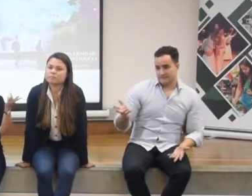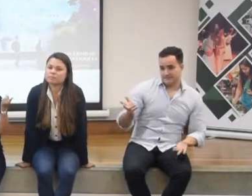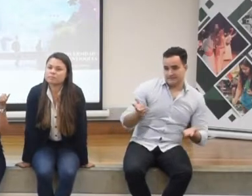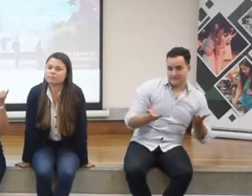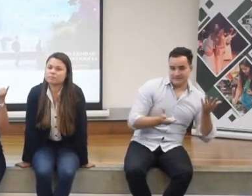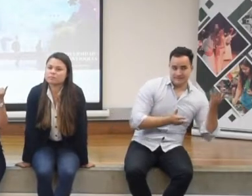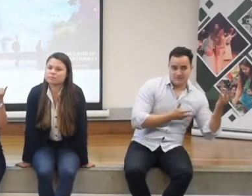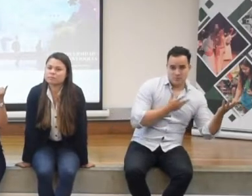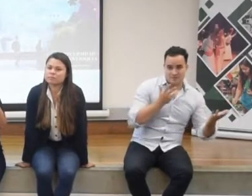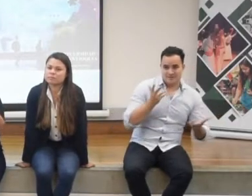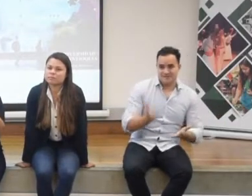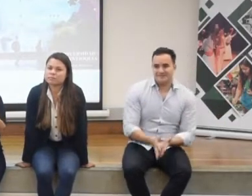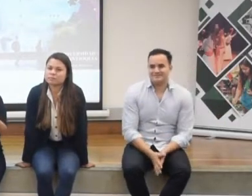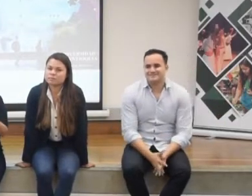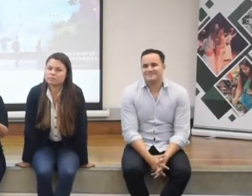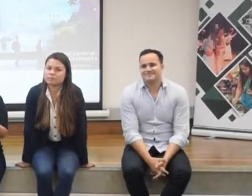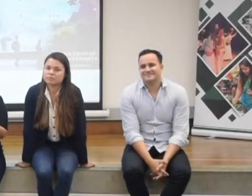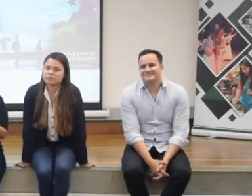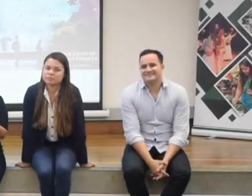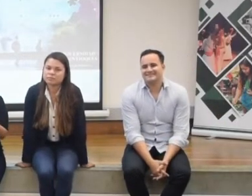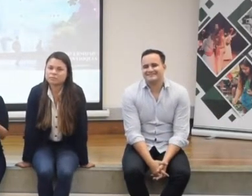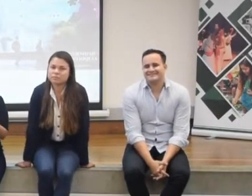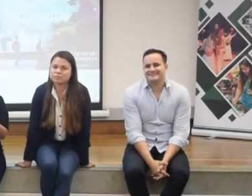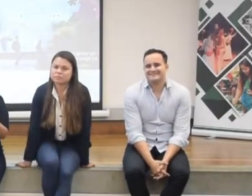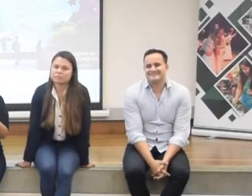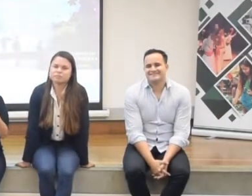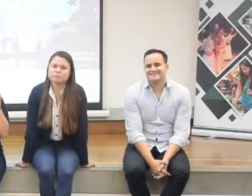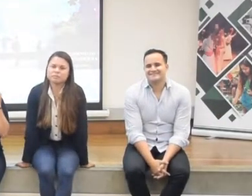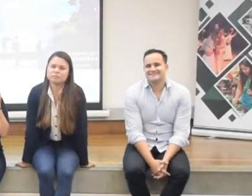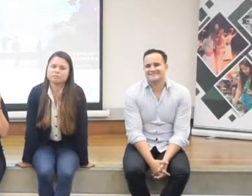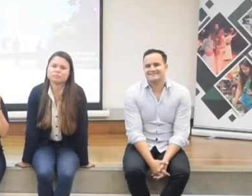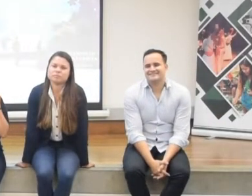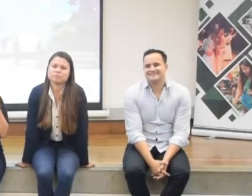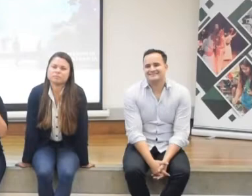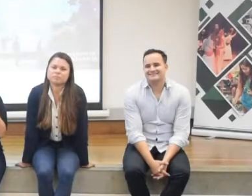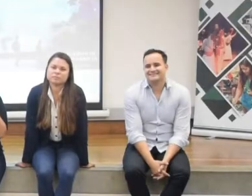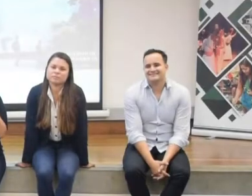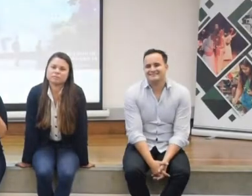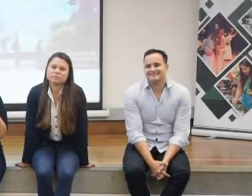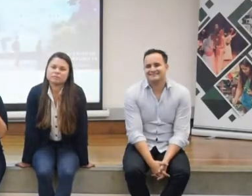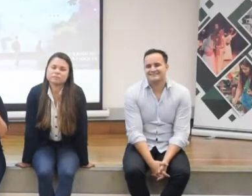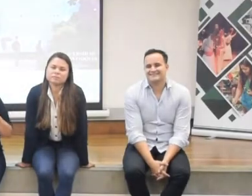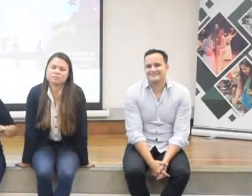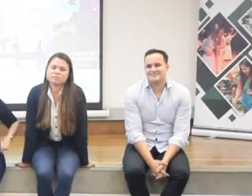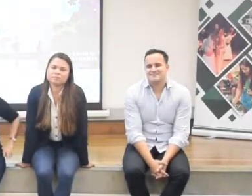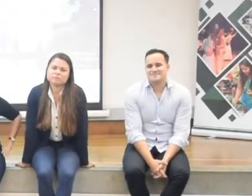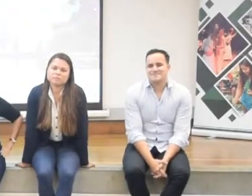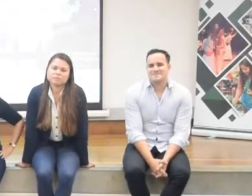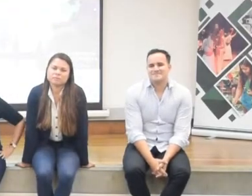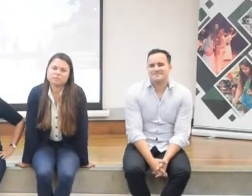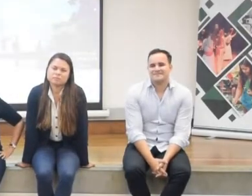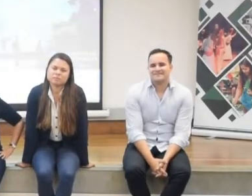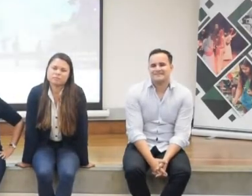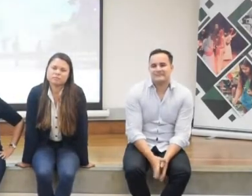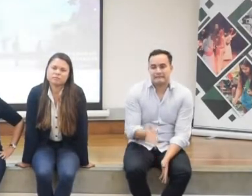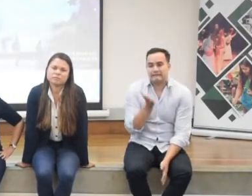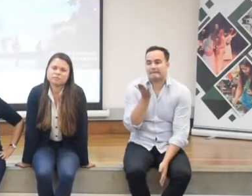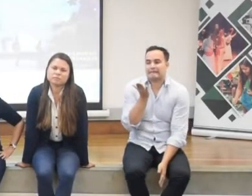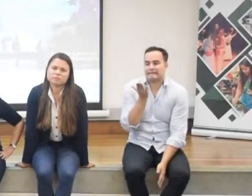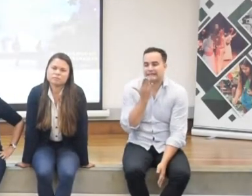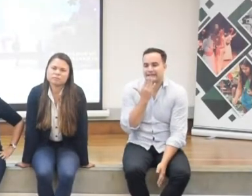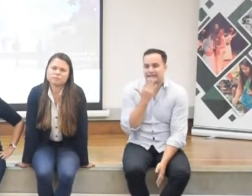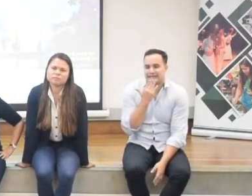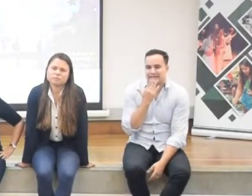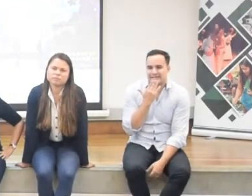¿Sí? Ya que interpelaste, yo creo que es que si estamos pensando en eso, sería el